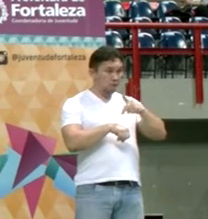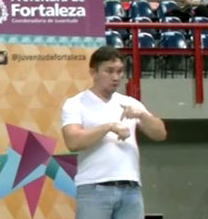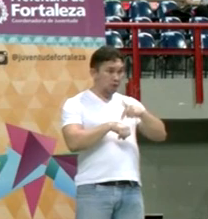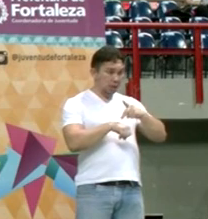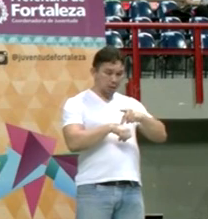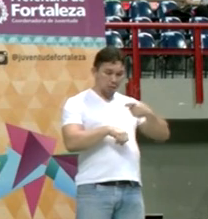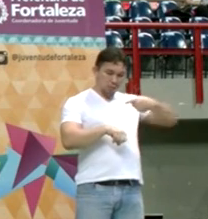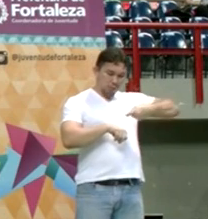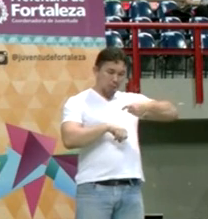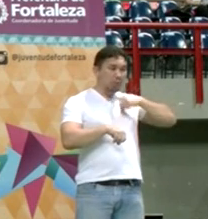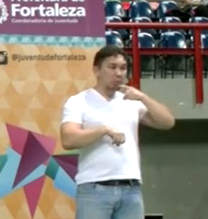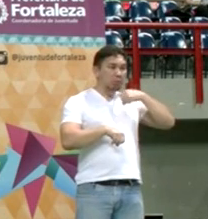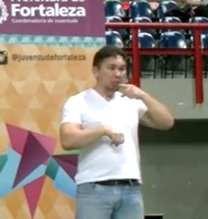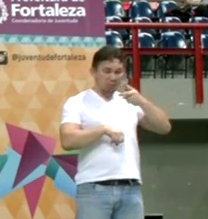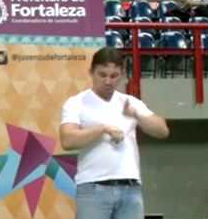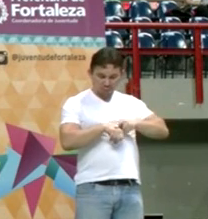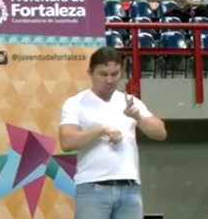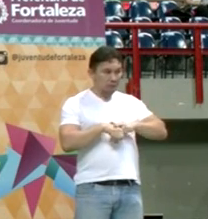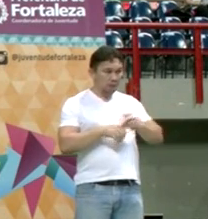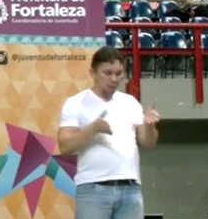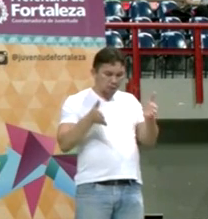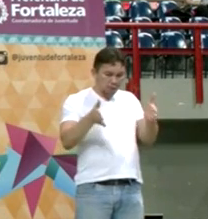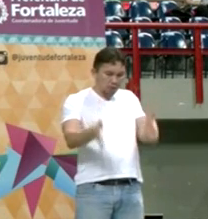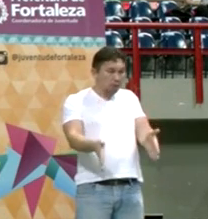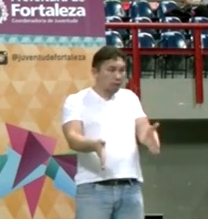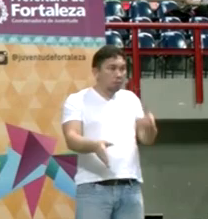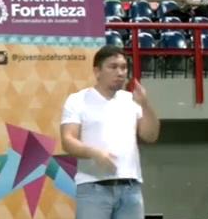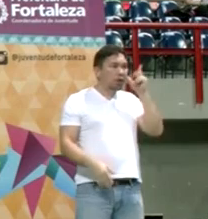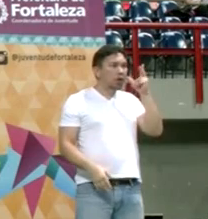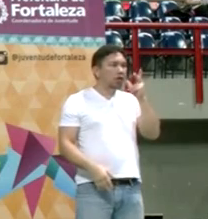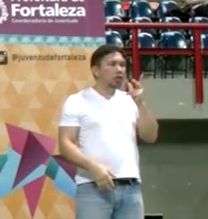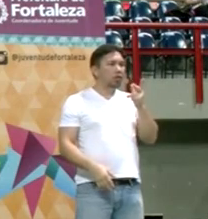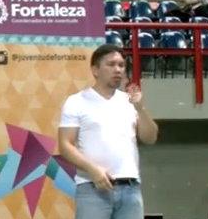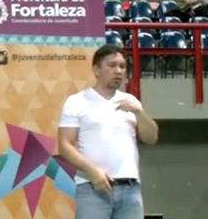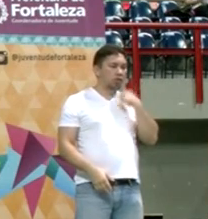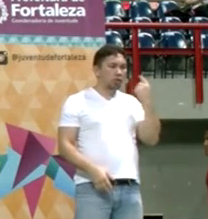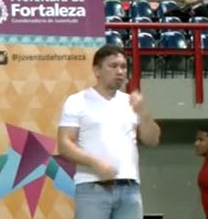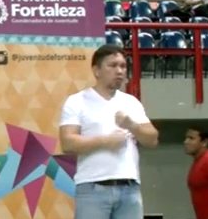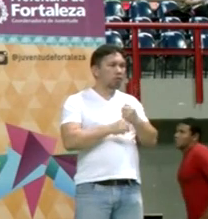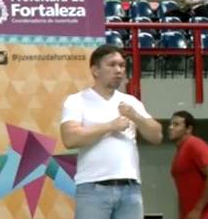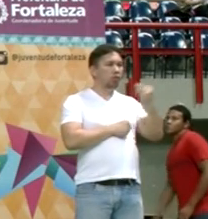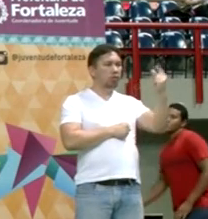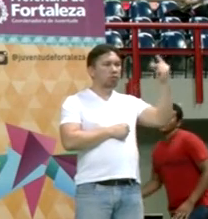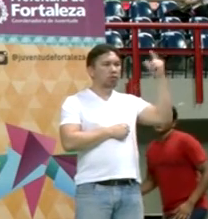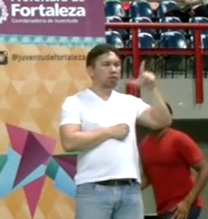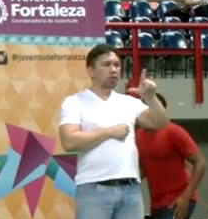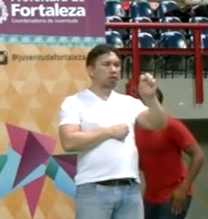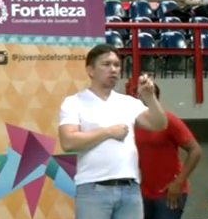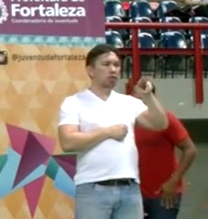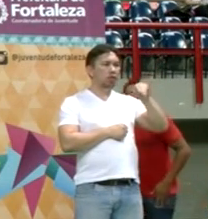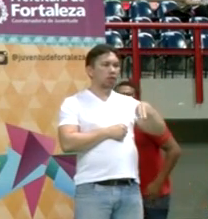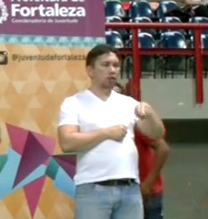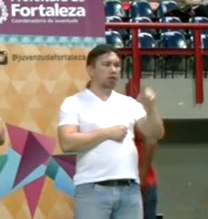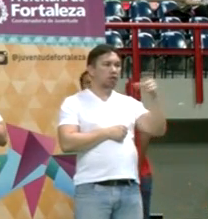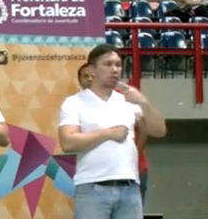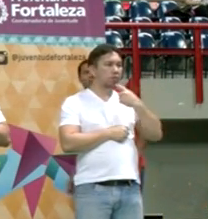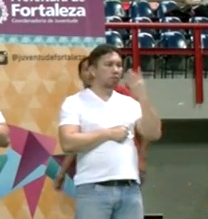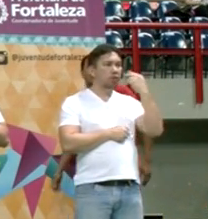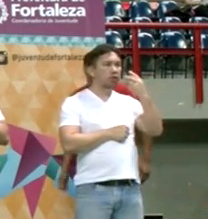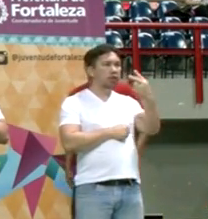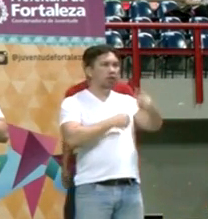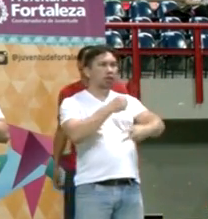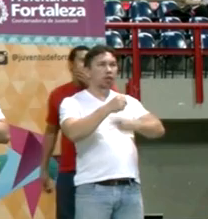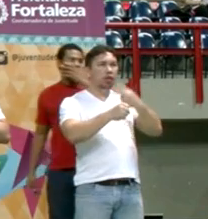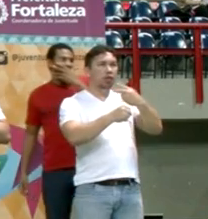ontem. Ele foi embalsamado. Parece que ele morreu ontem, há não sei quantos anos. Vai fazer daqui a 2